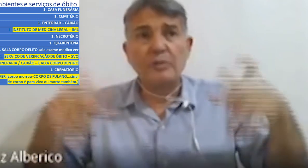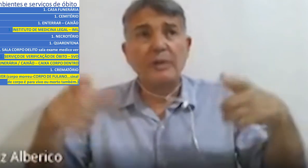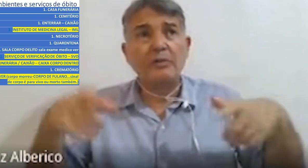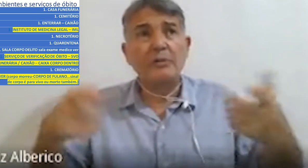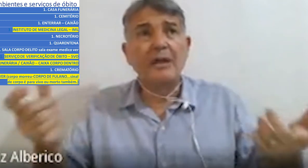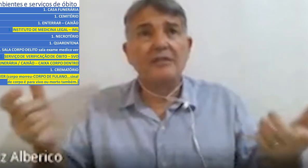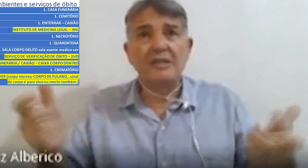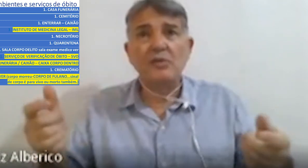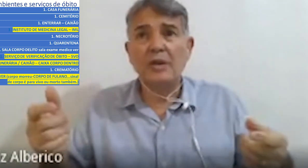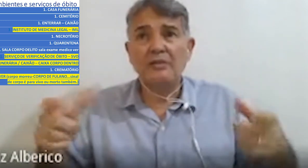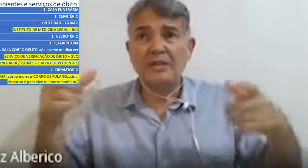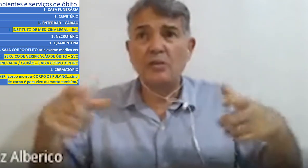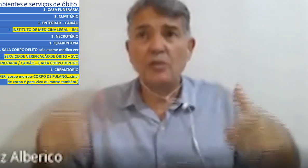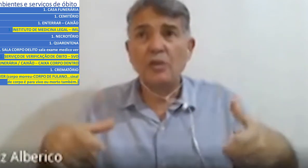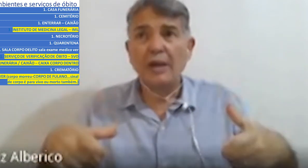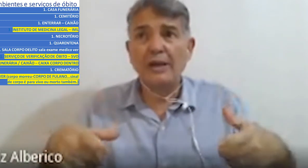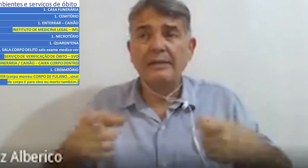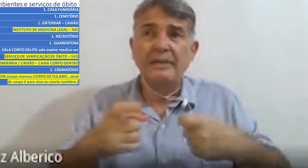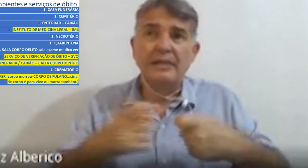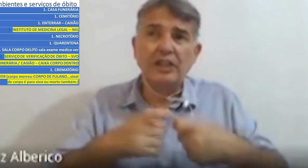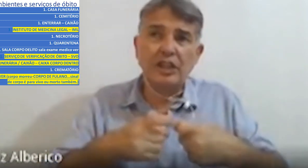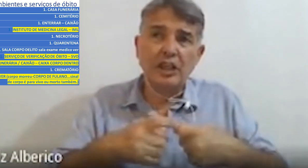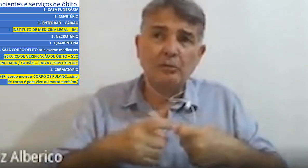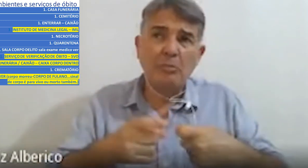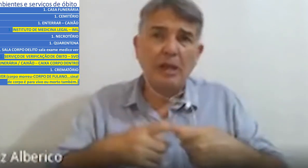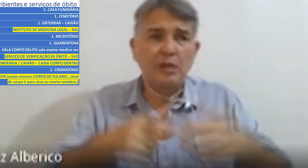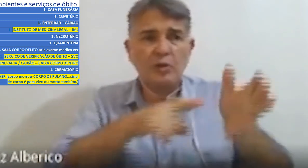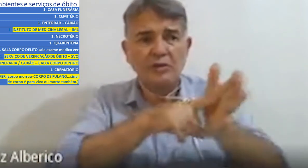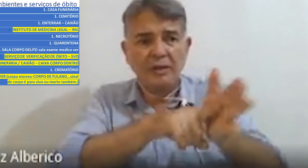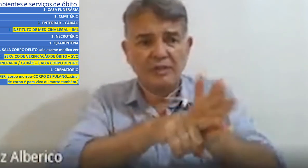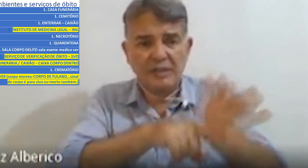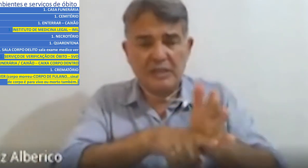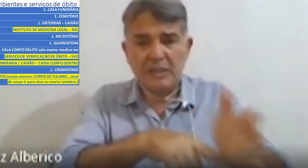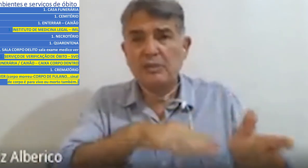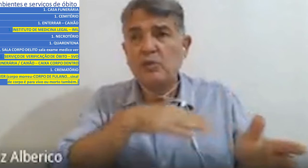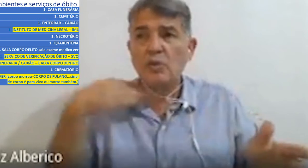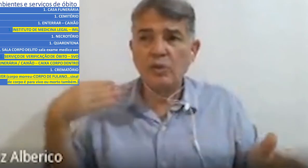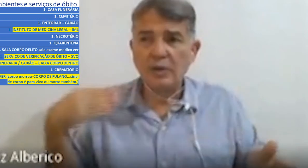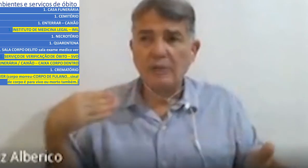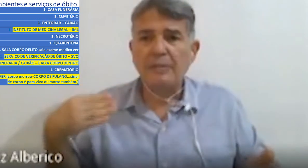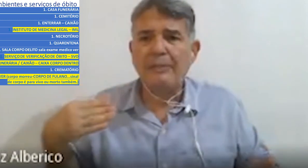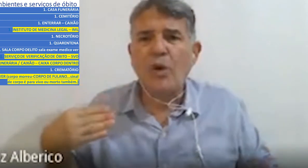O ML vai ser o quê? Vai ser um lugar que tem médico que vai fazer exame na